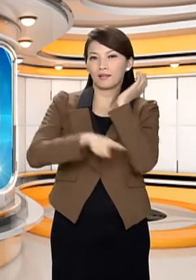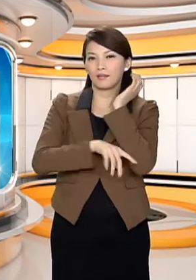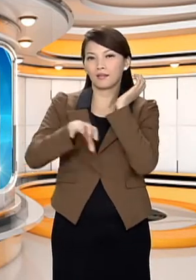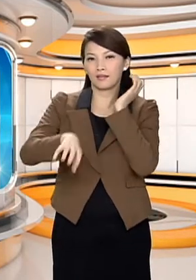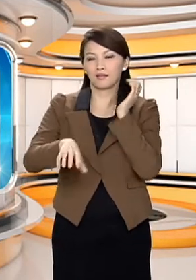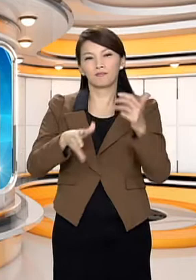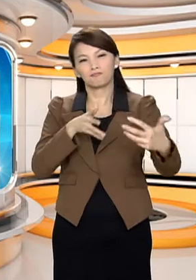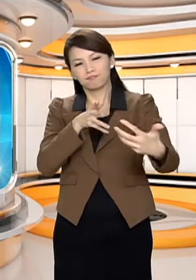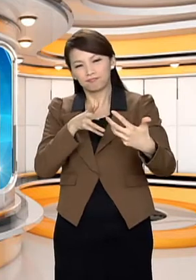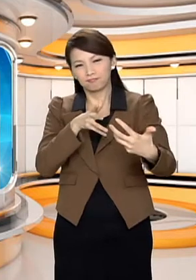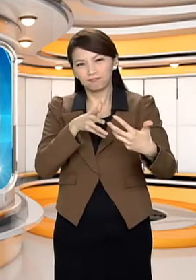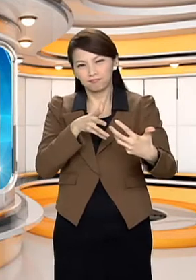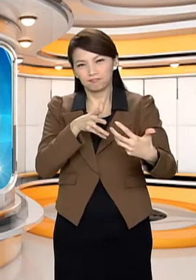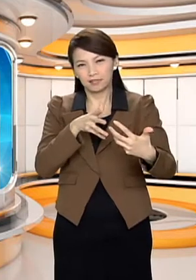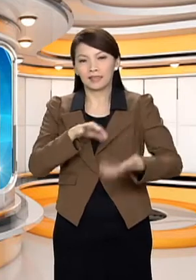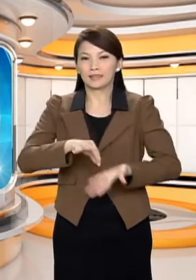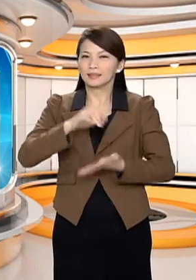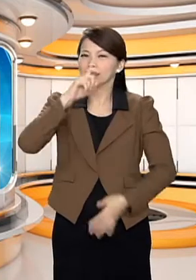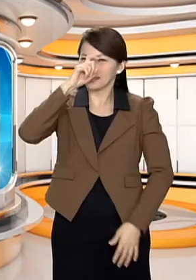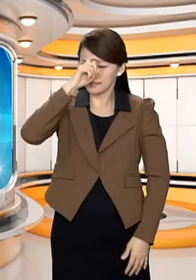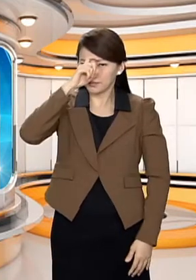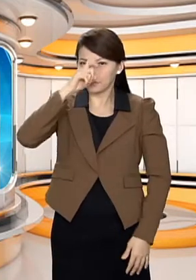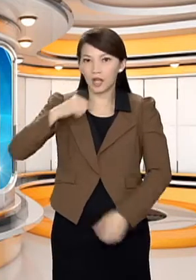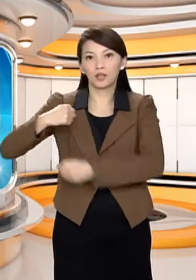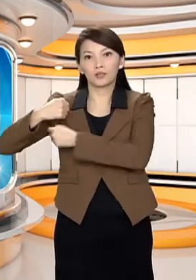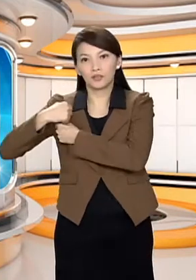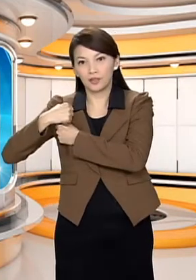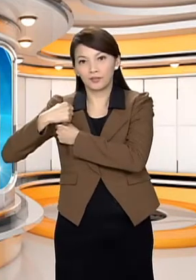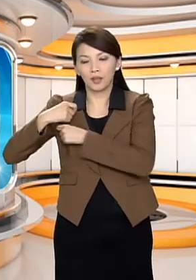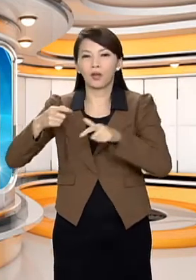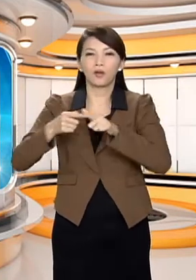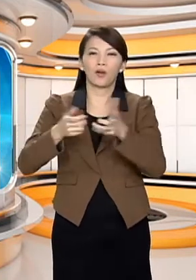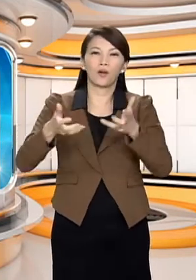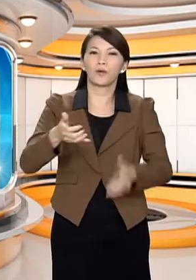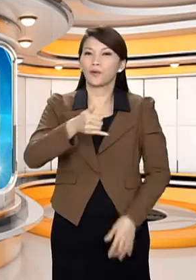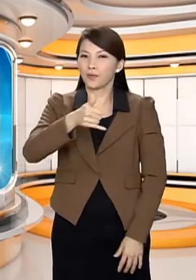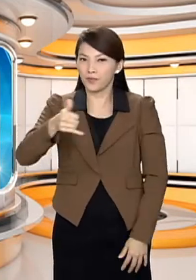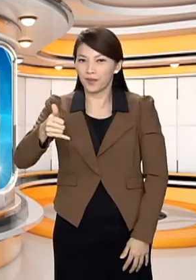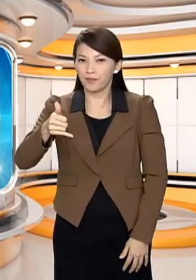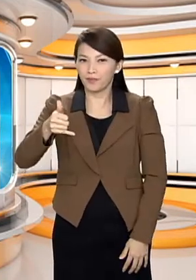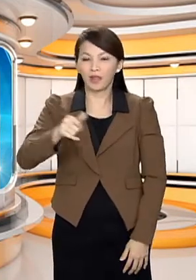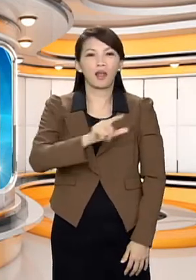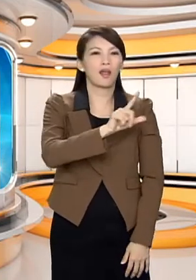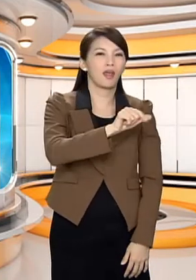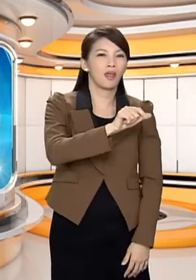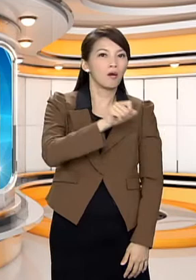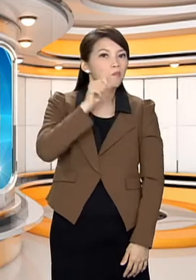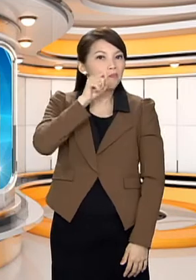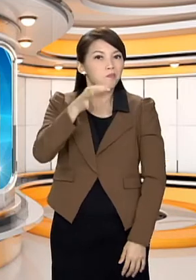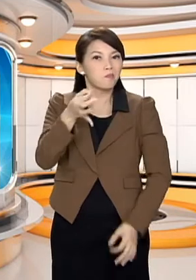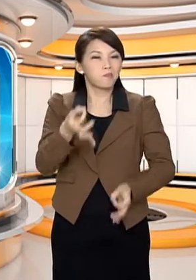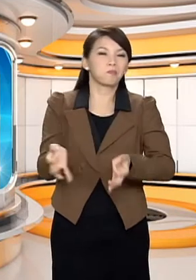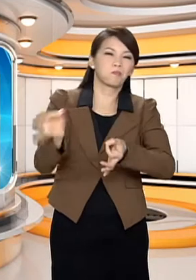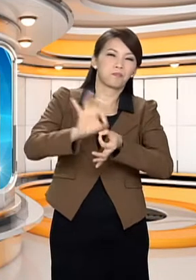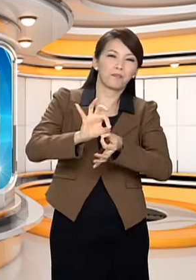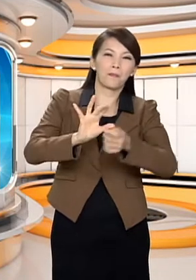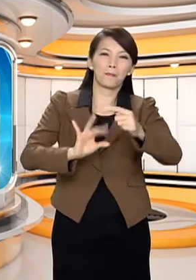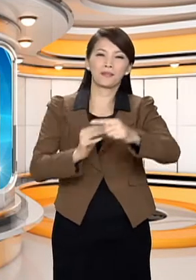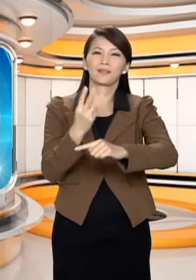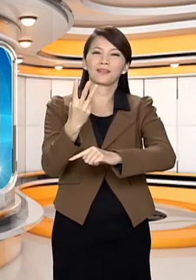景昨天在立法院总质询，要求军公教要加薪3%，